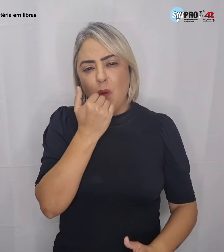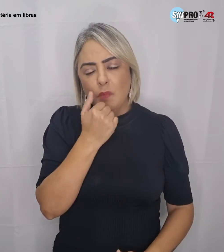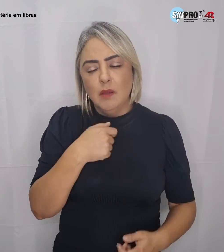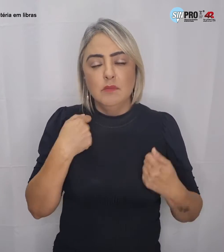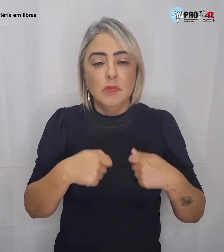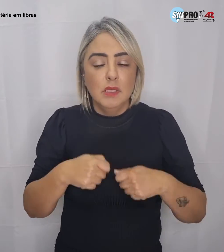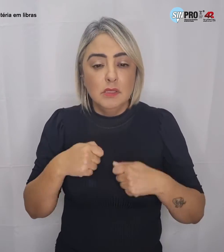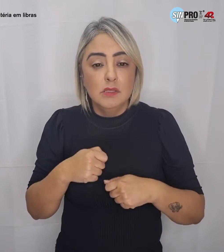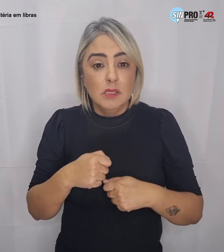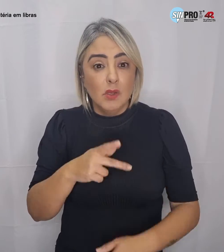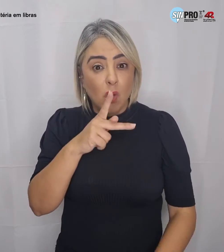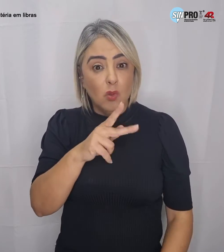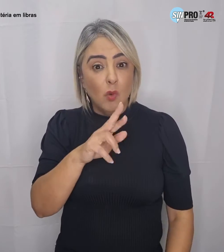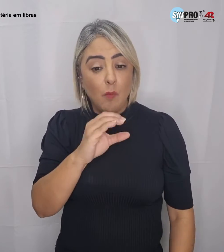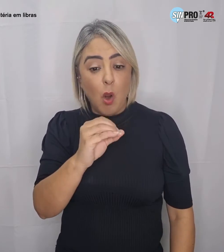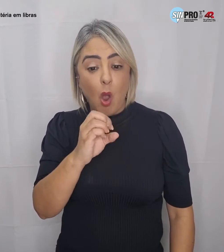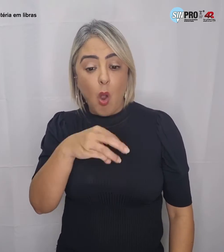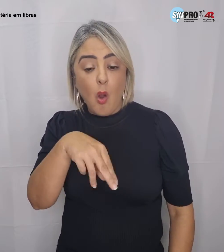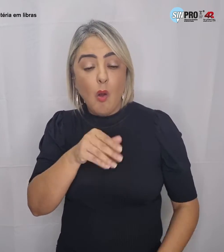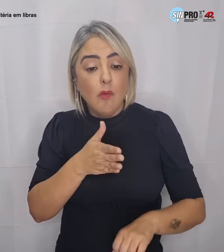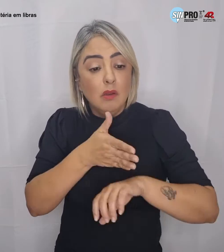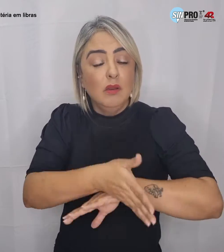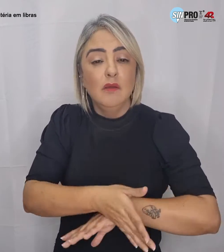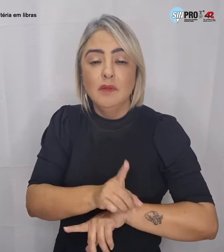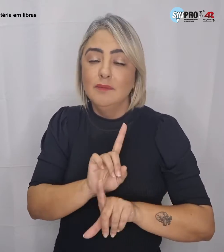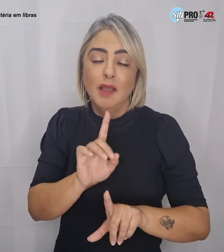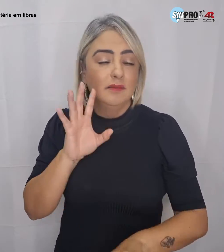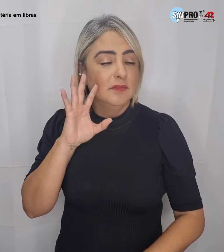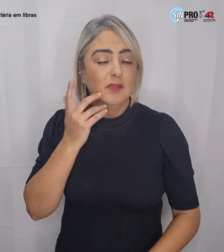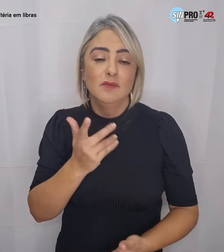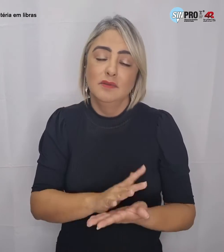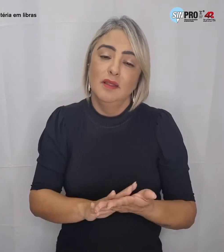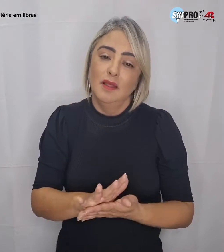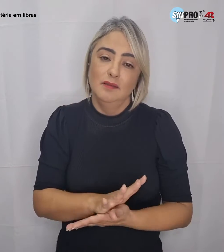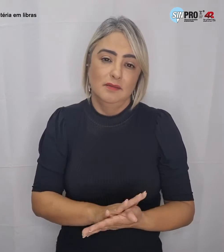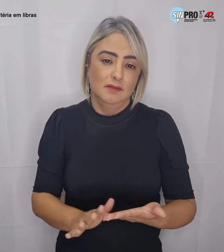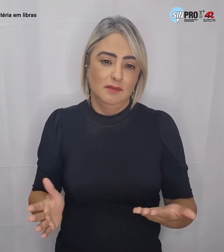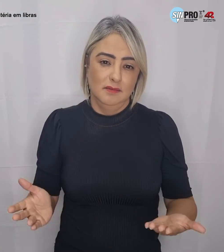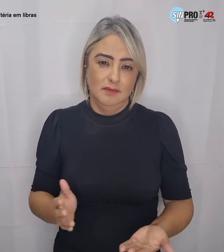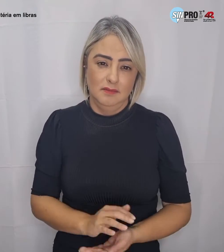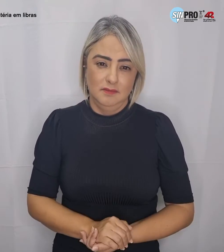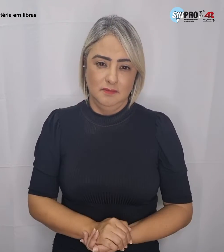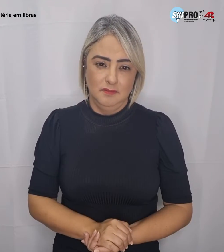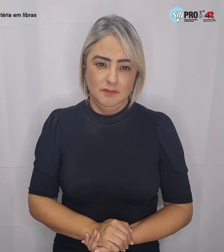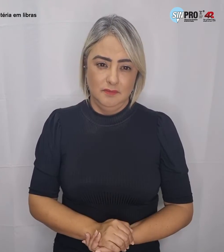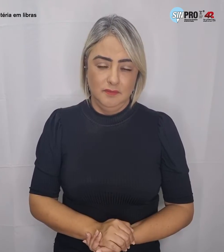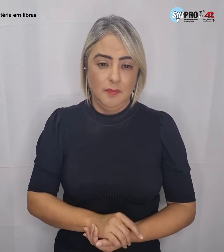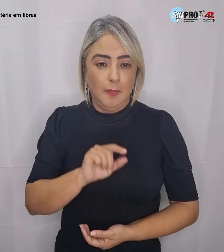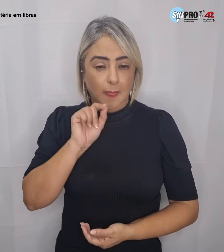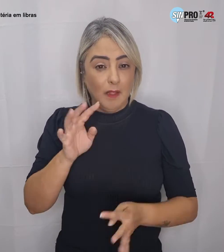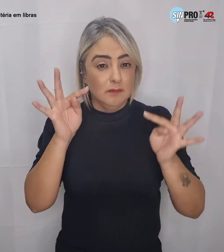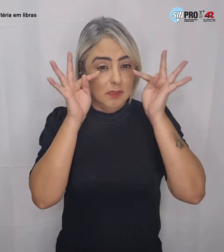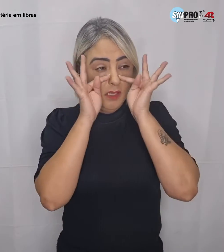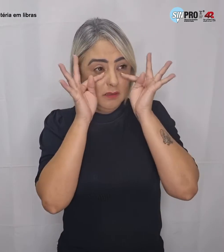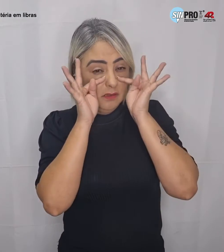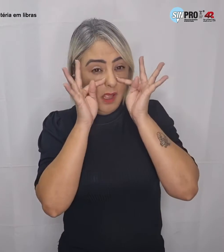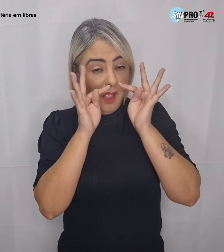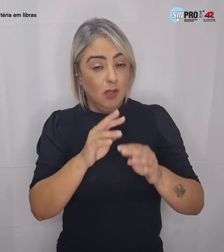Precisou de o PROCON intervir. Mesmo assim, não resolveu. Segundo o relato do